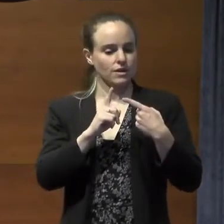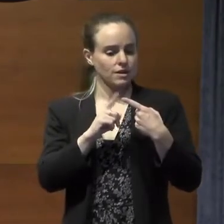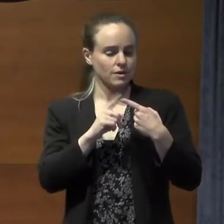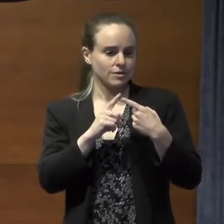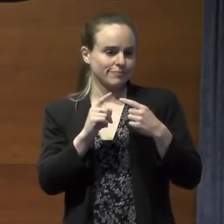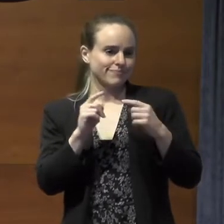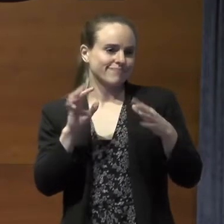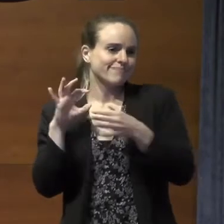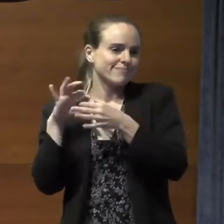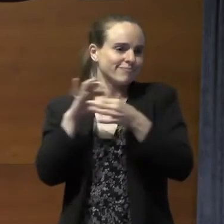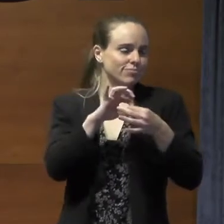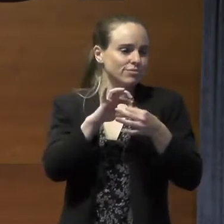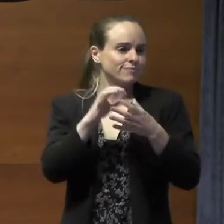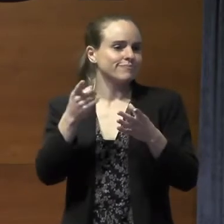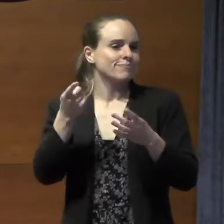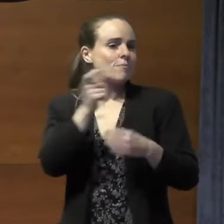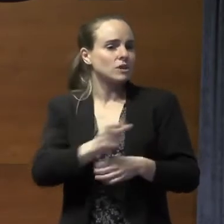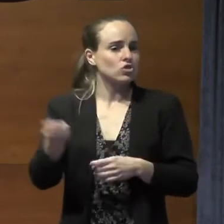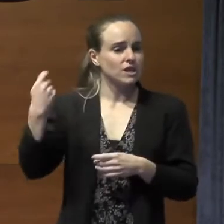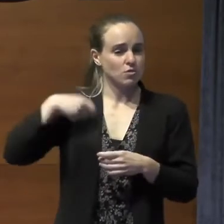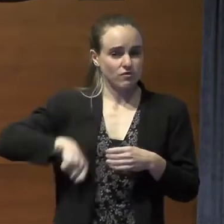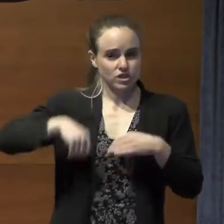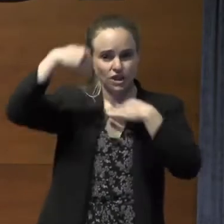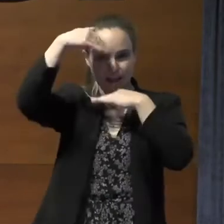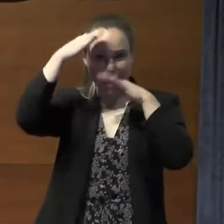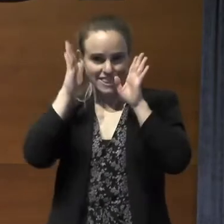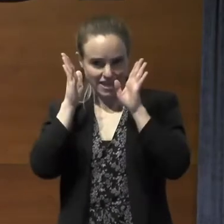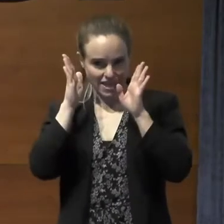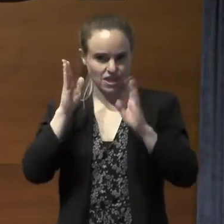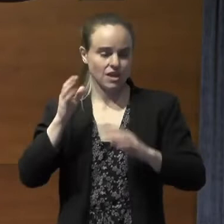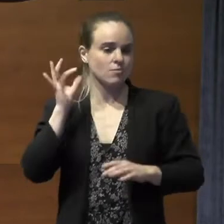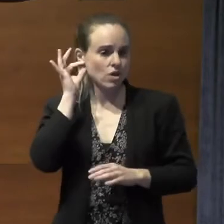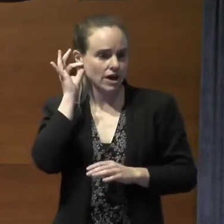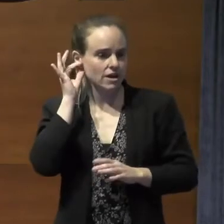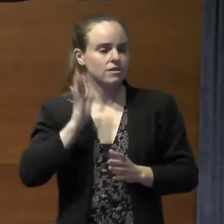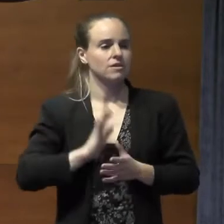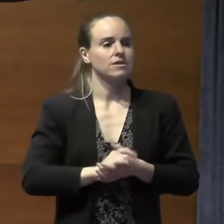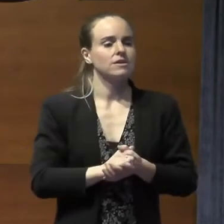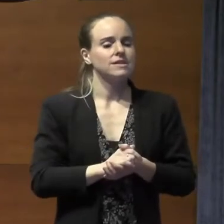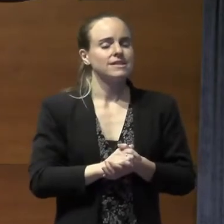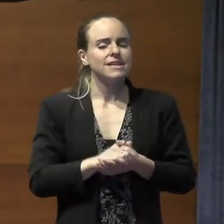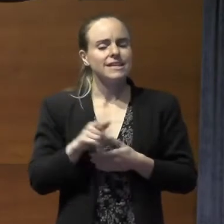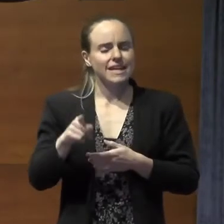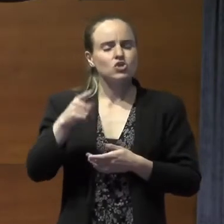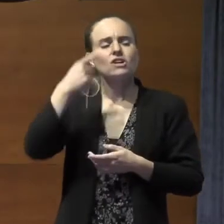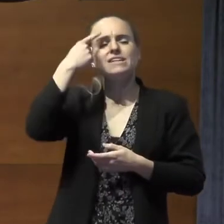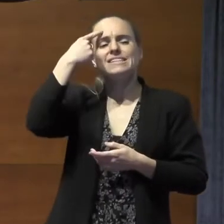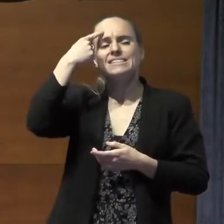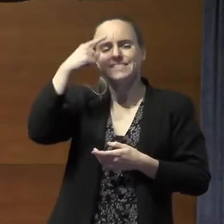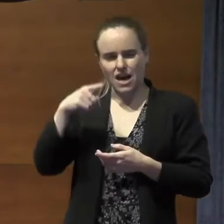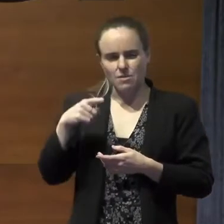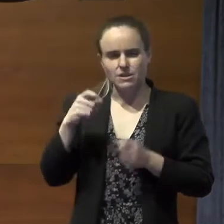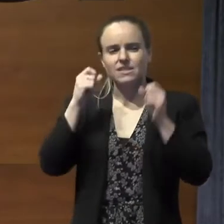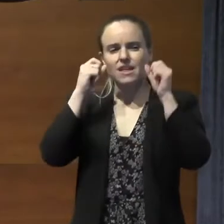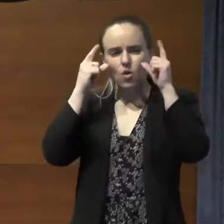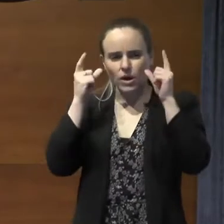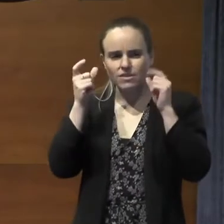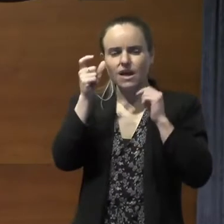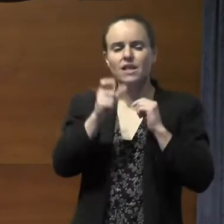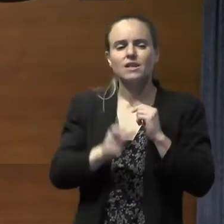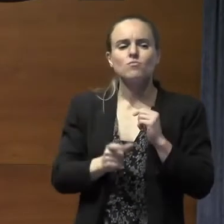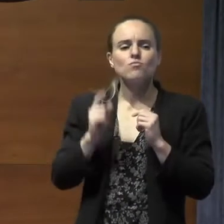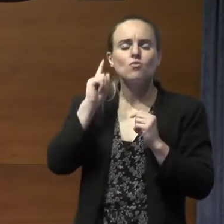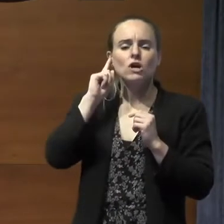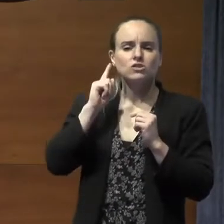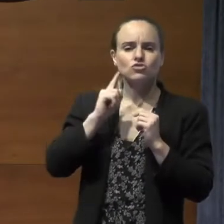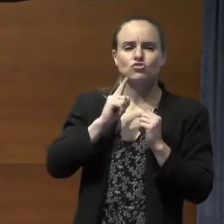a los profesionales que trabajan en servicios de apoyo a las víctimas, si entienden las necesidades de las mujeres